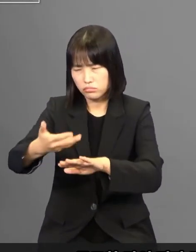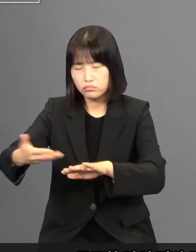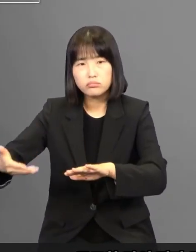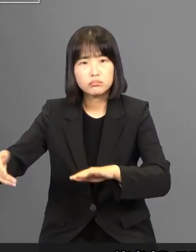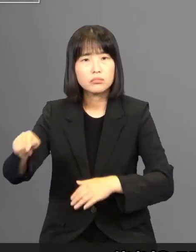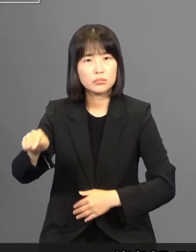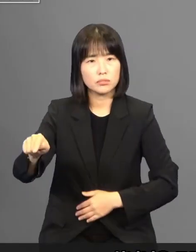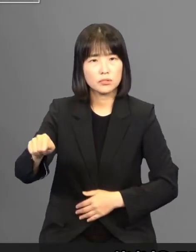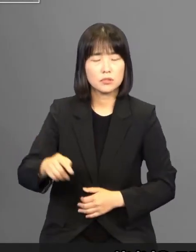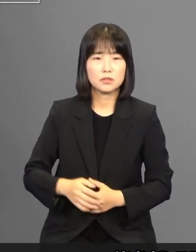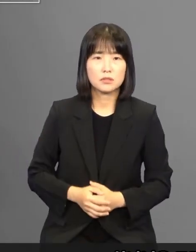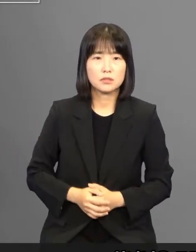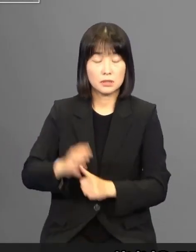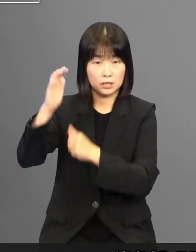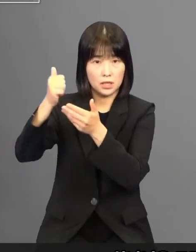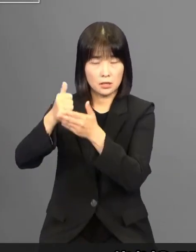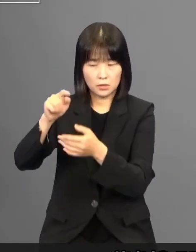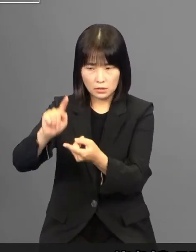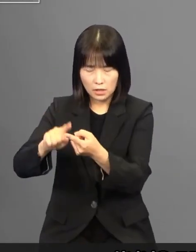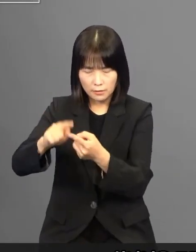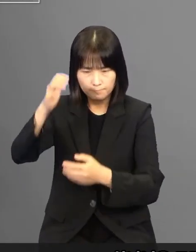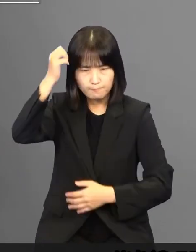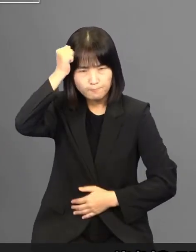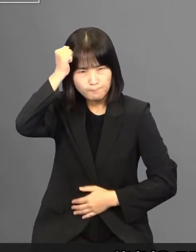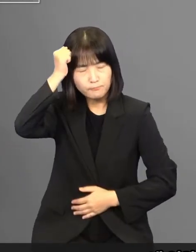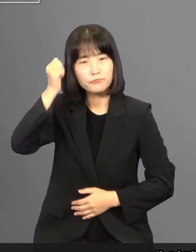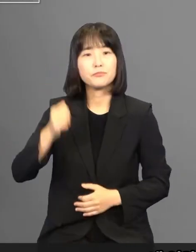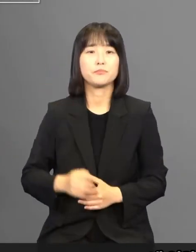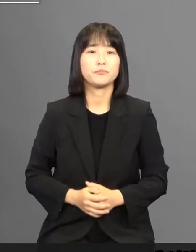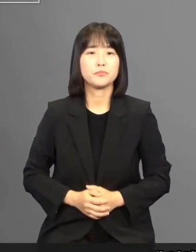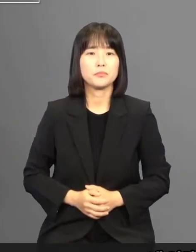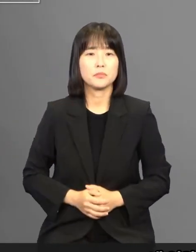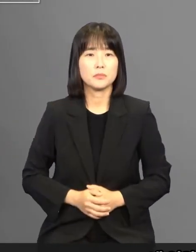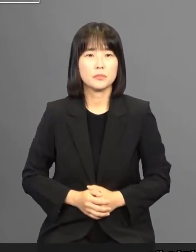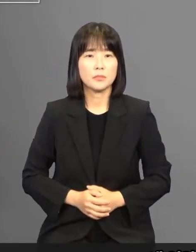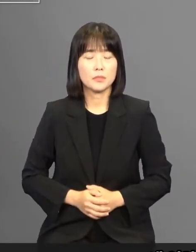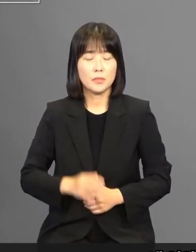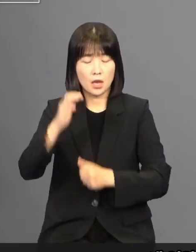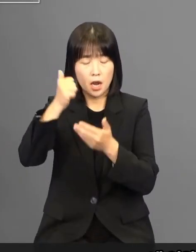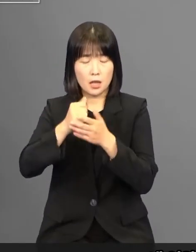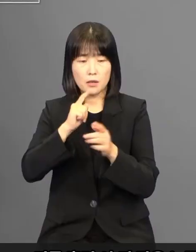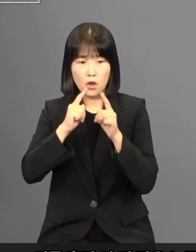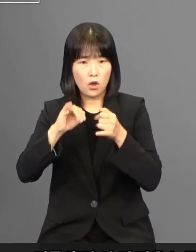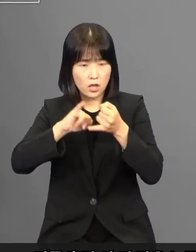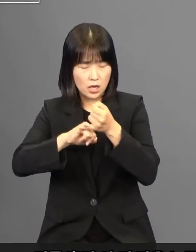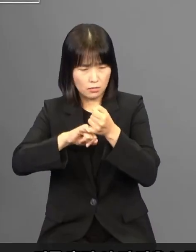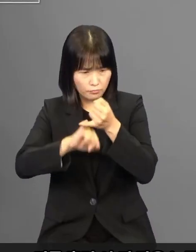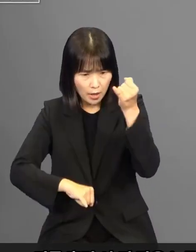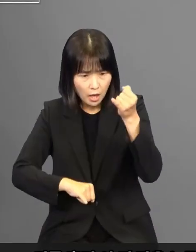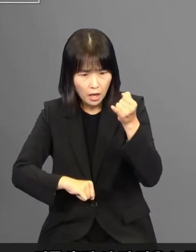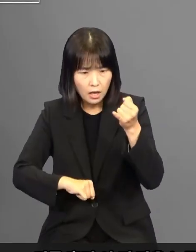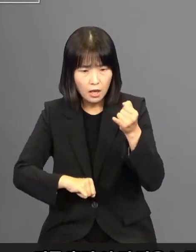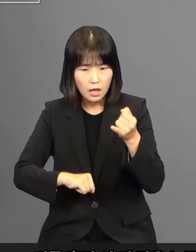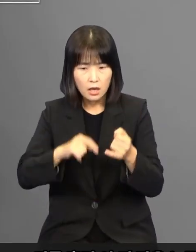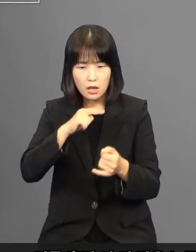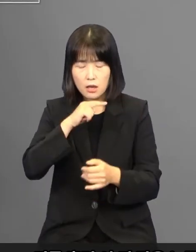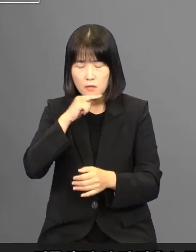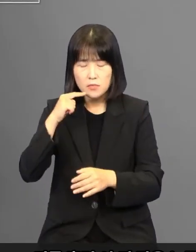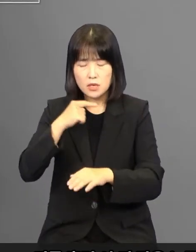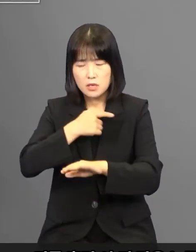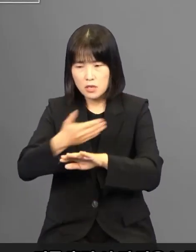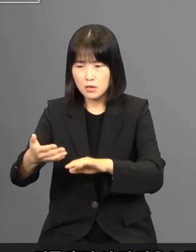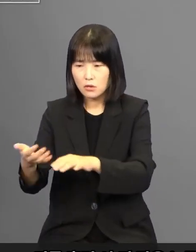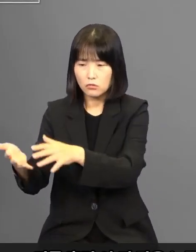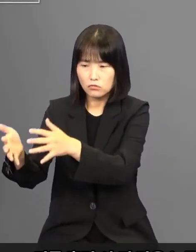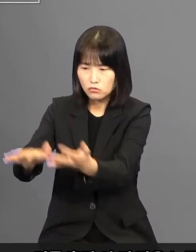된 것입니다. 하나님은 그것을 기억하고 계셨어요. 내 언약을 깨고 무시하고 피를 흘린 이